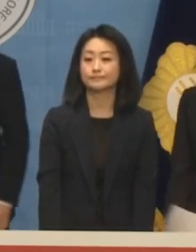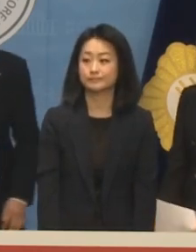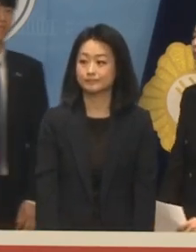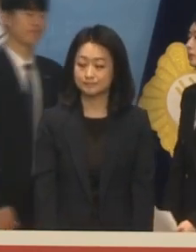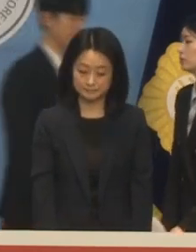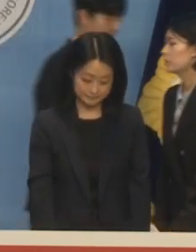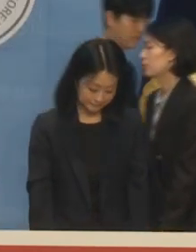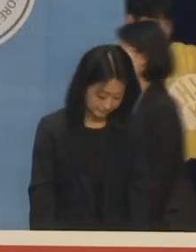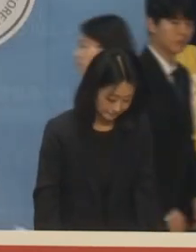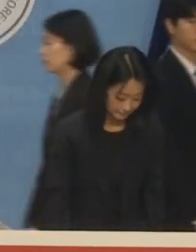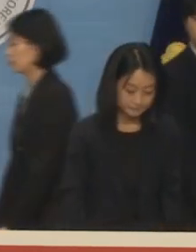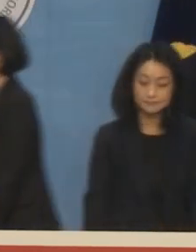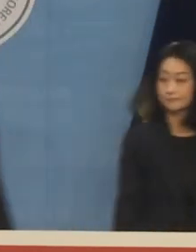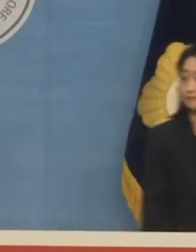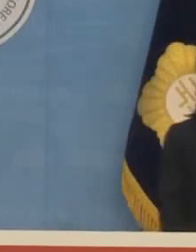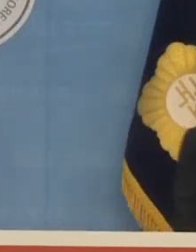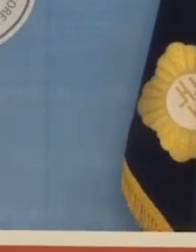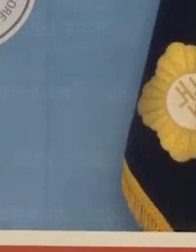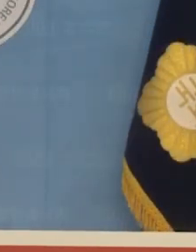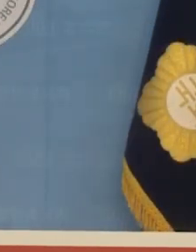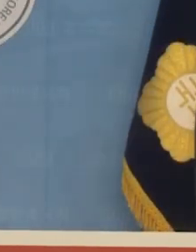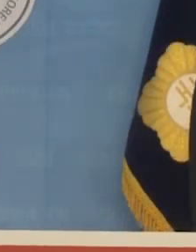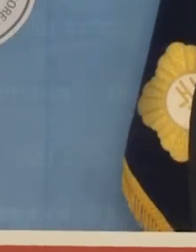감사합니다 m